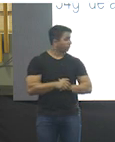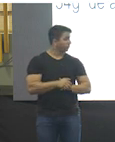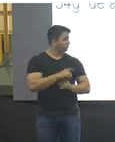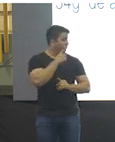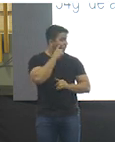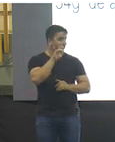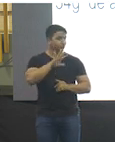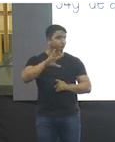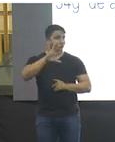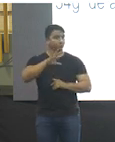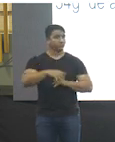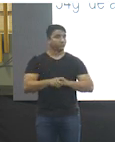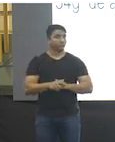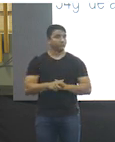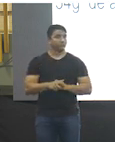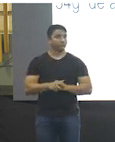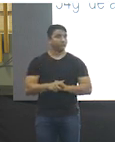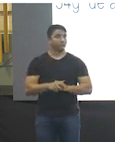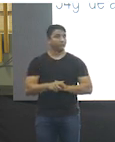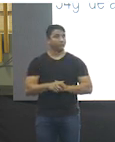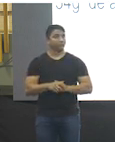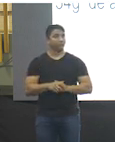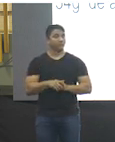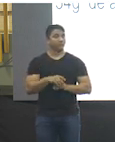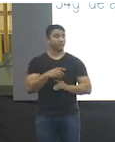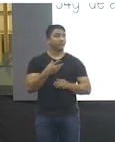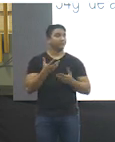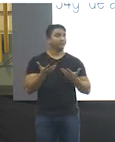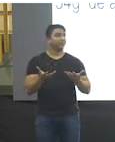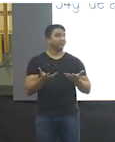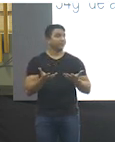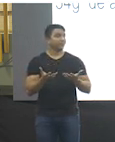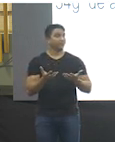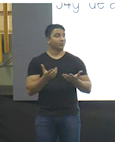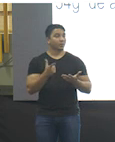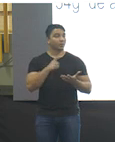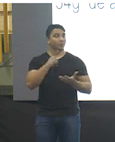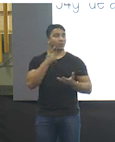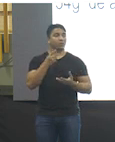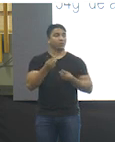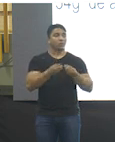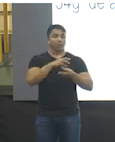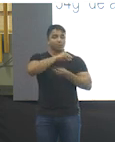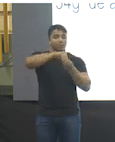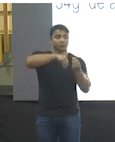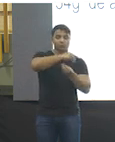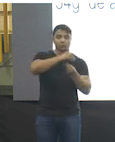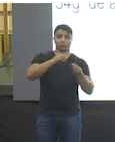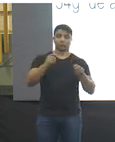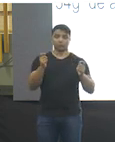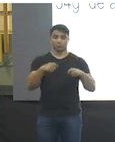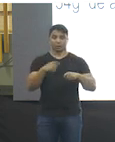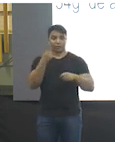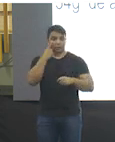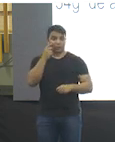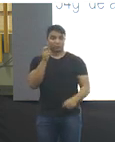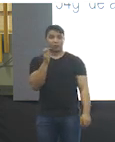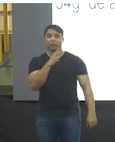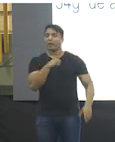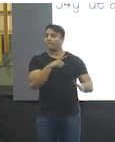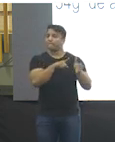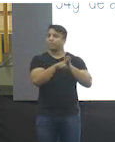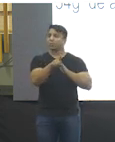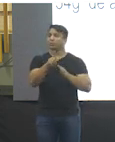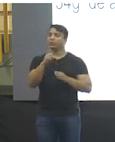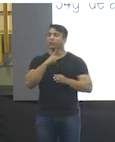reação. Paquera com ela, vai. Agora que tu paquerou com a reação, tu olha para o enunciado,